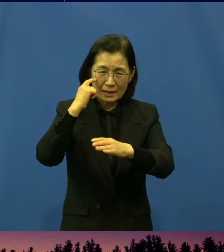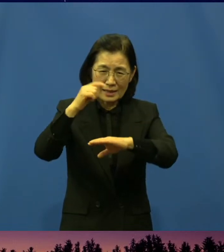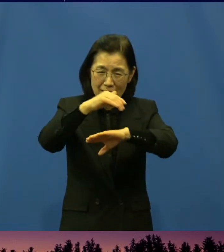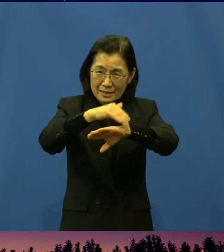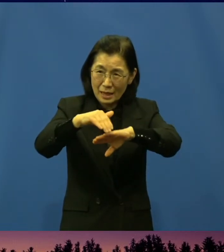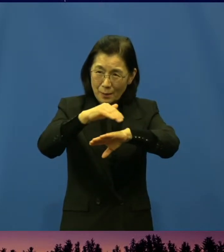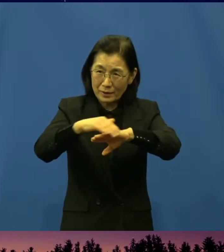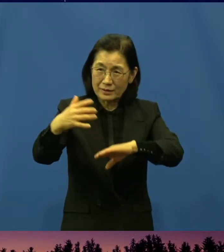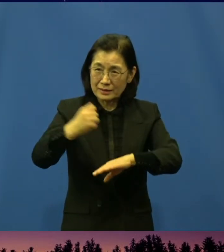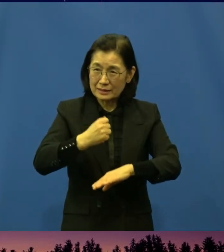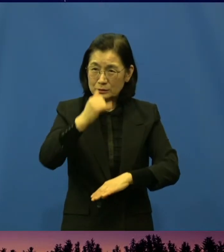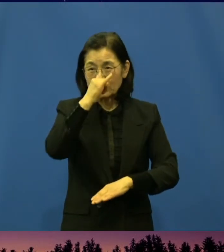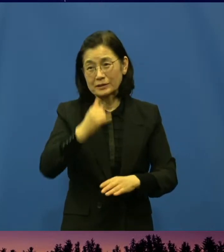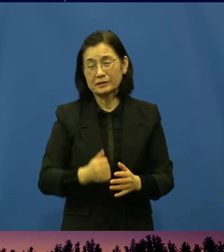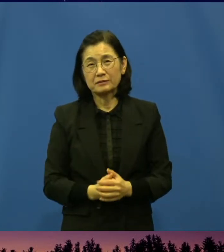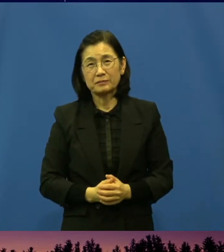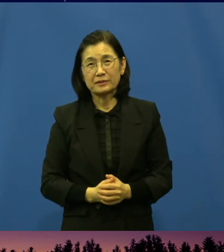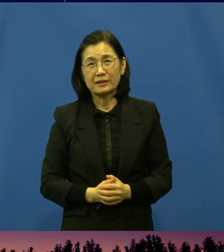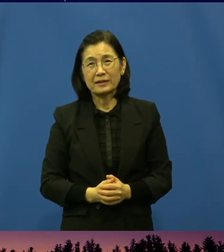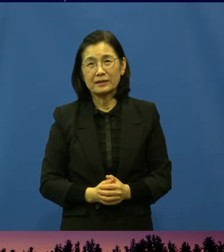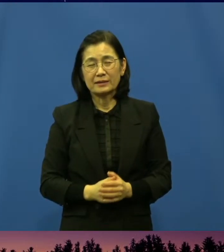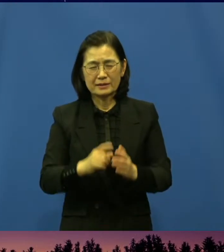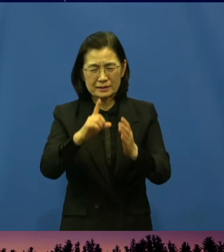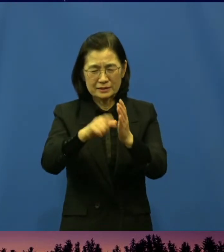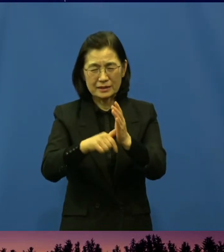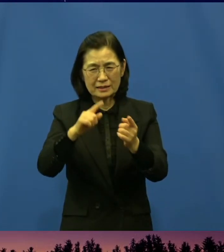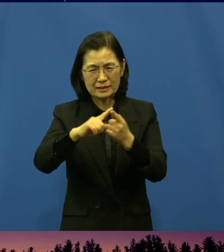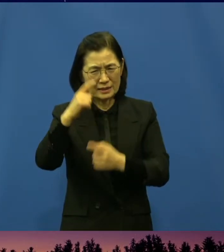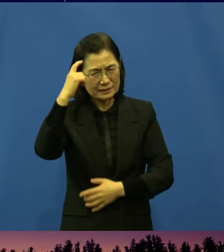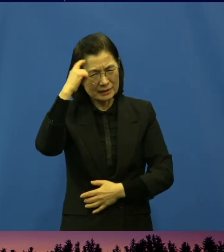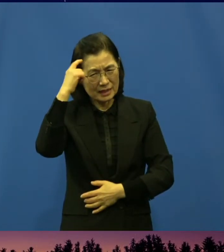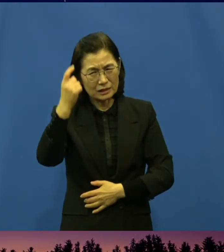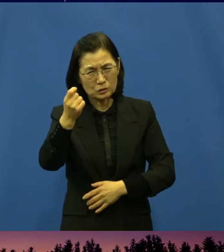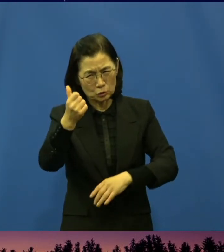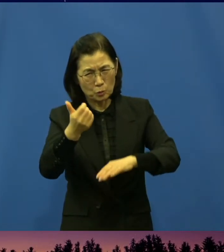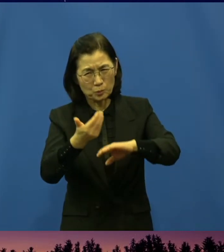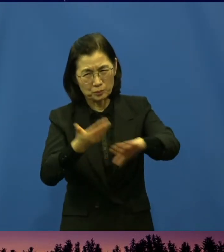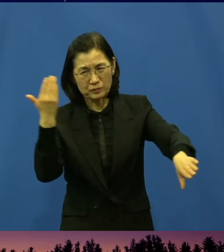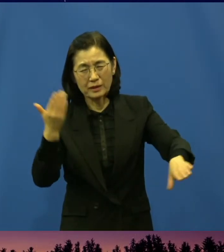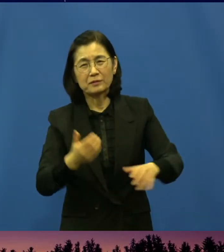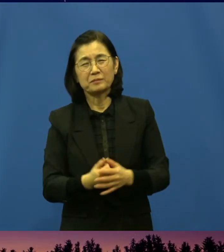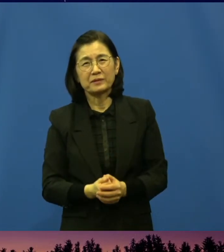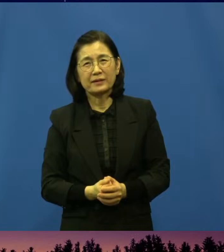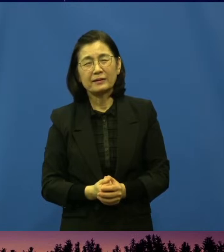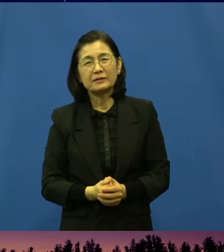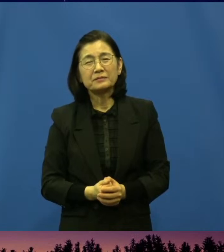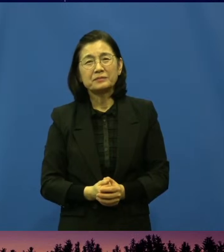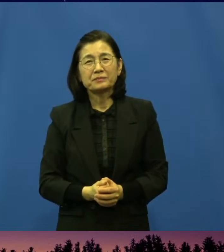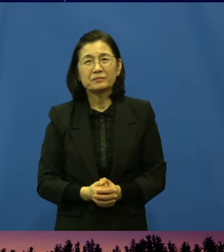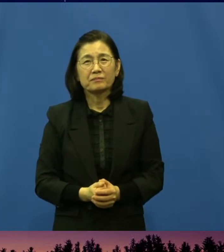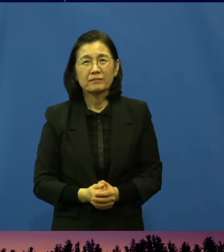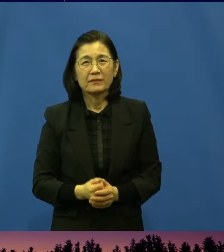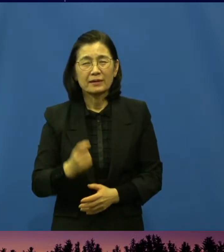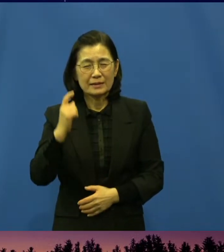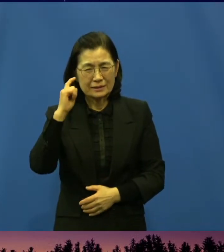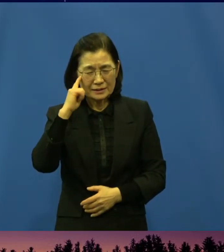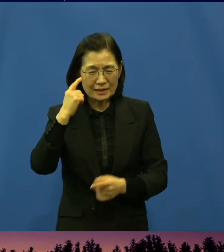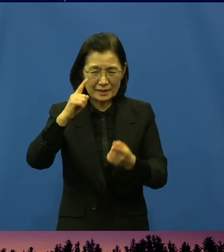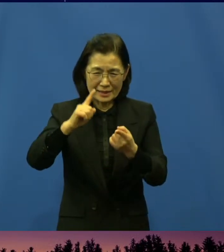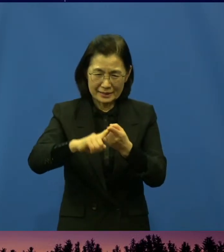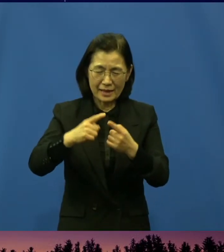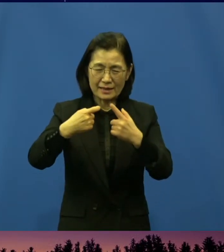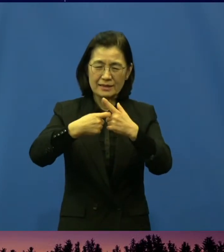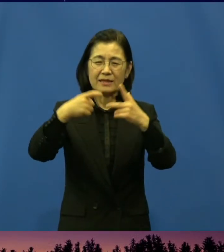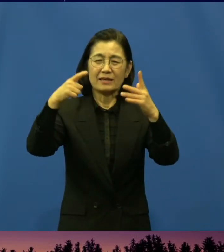살아가는 사람들은 예외가 없어요. 시간에 대한 인식이 달라요. 시간에 대한 관점, 시간에 대한 이해,